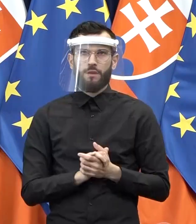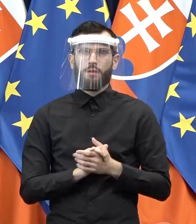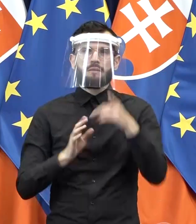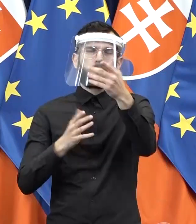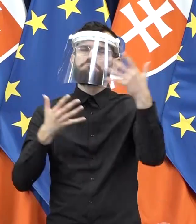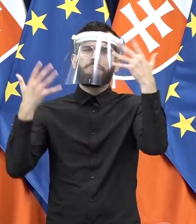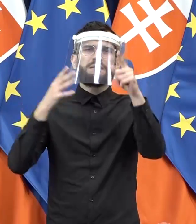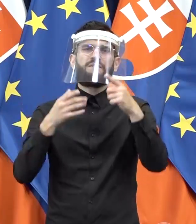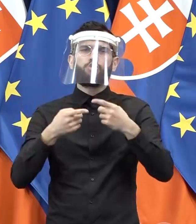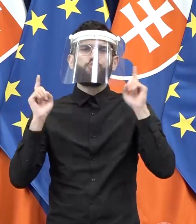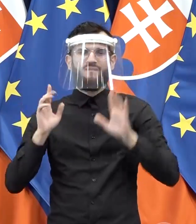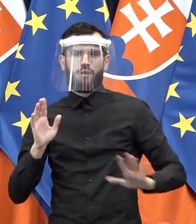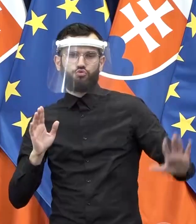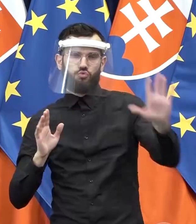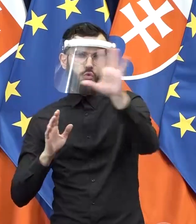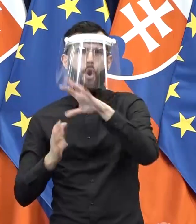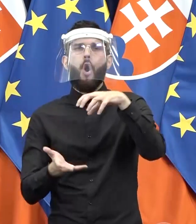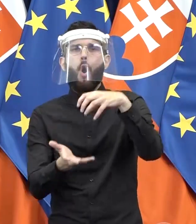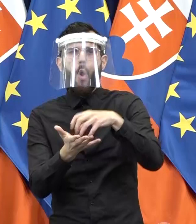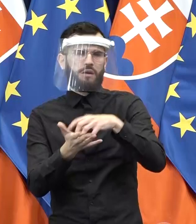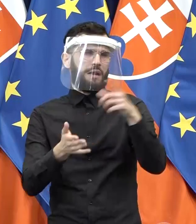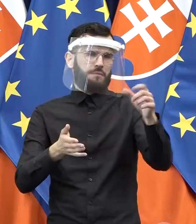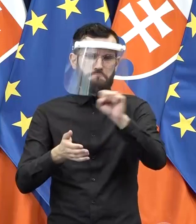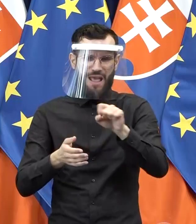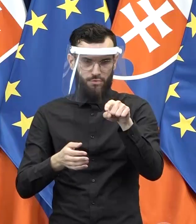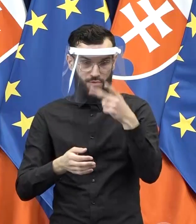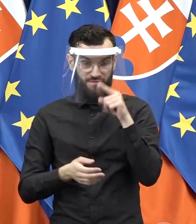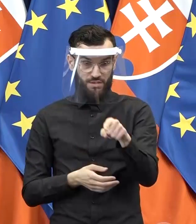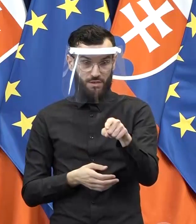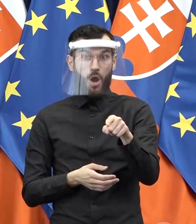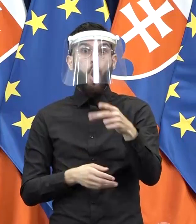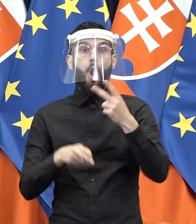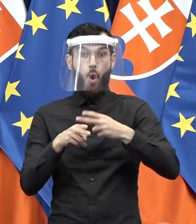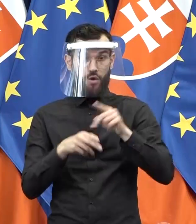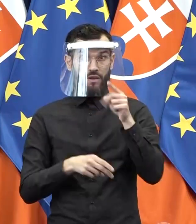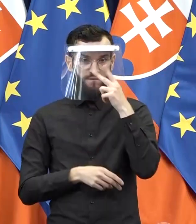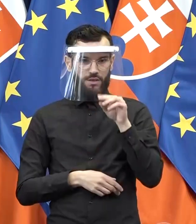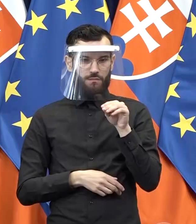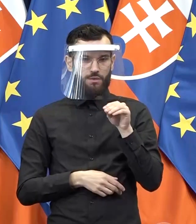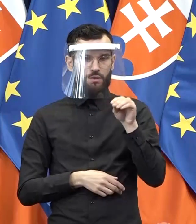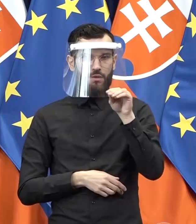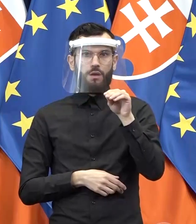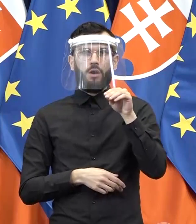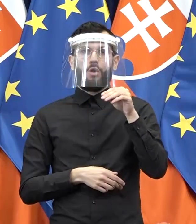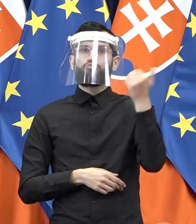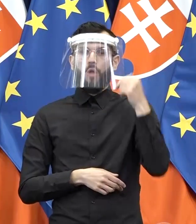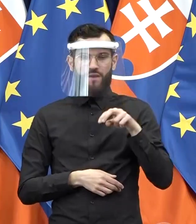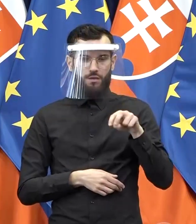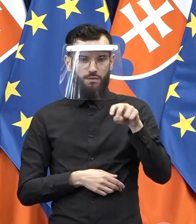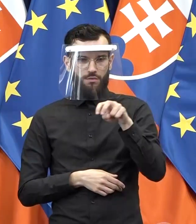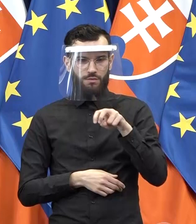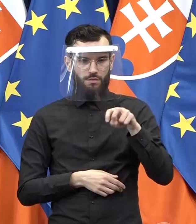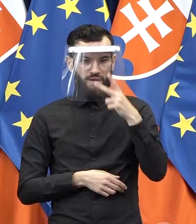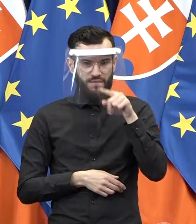si predstavíte mapu Slovenska, alebo mapu okresu, mapu mesta, tak budete vidieť, že ten nakazený človek takto chodil po tom meste, jeden deň, druhý deň,